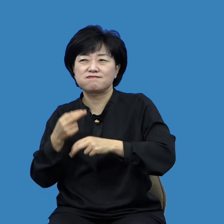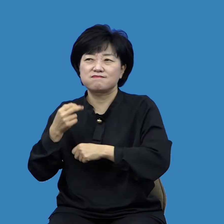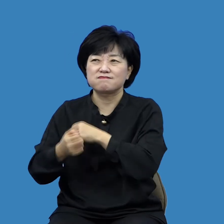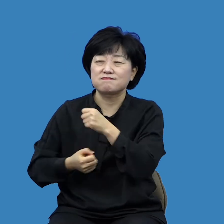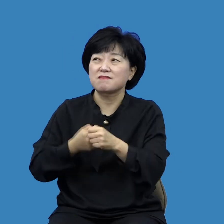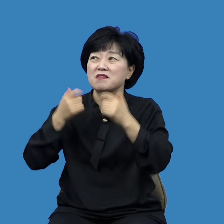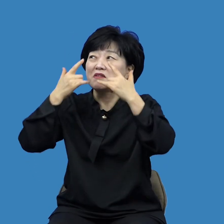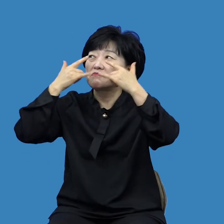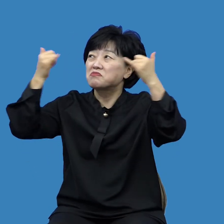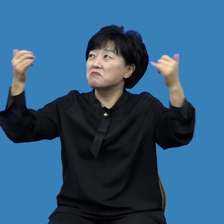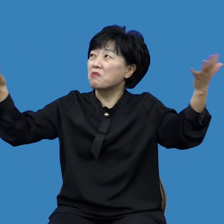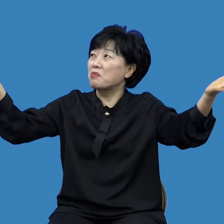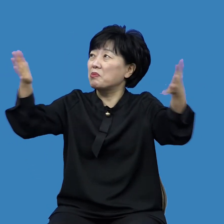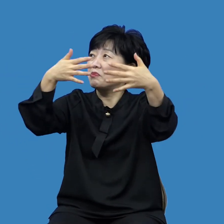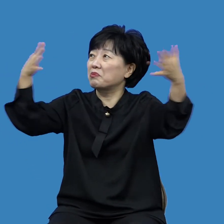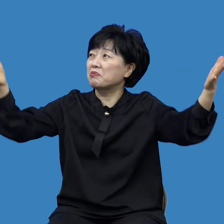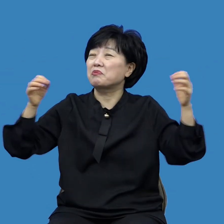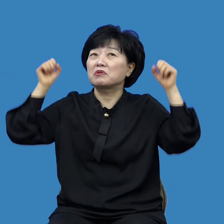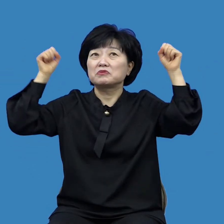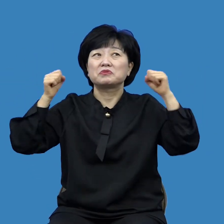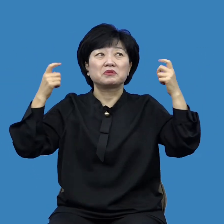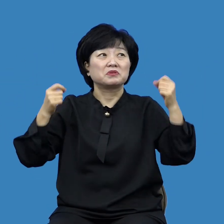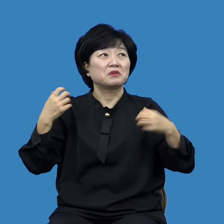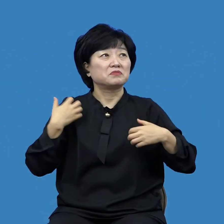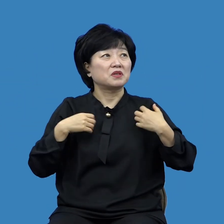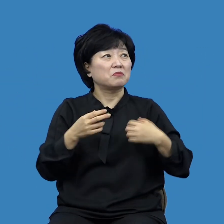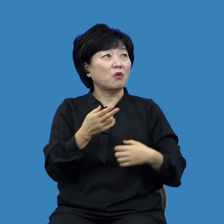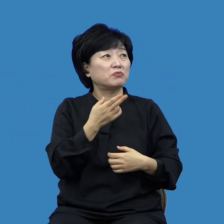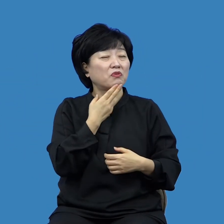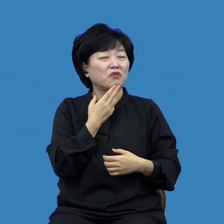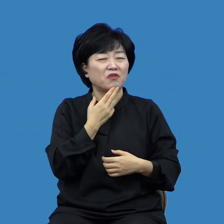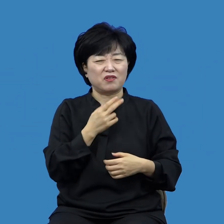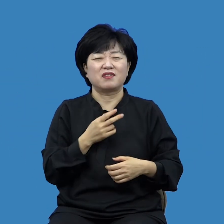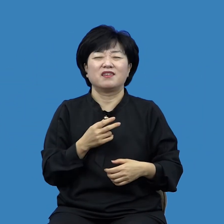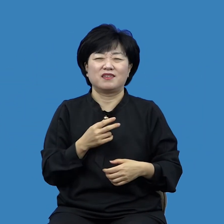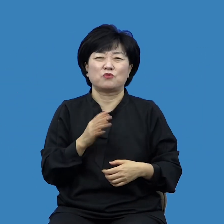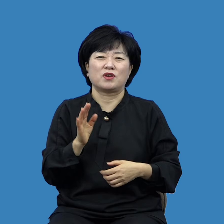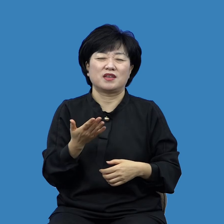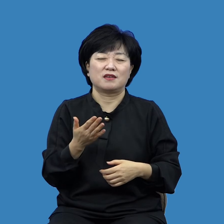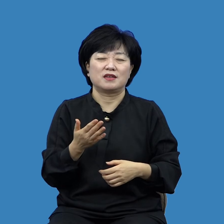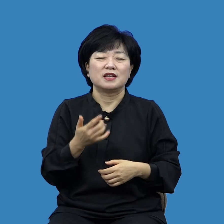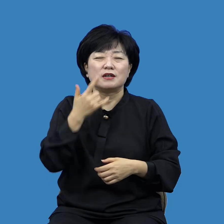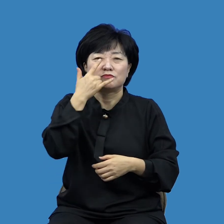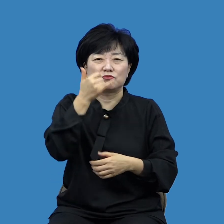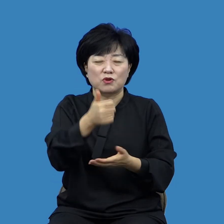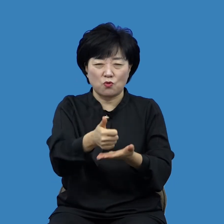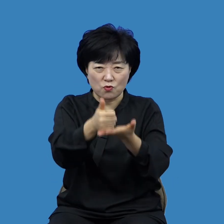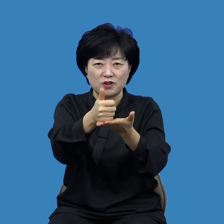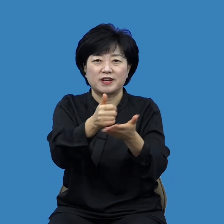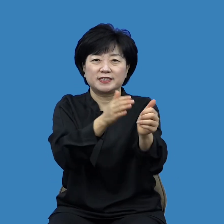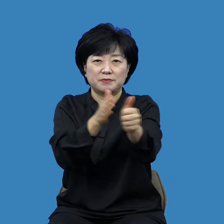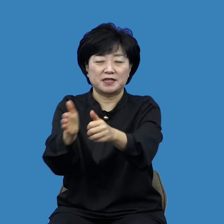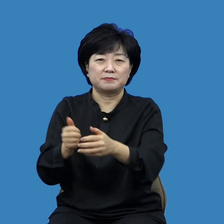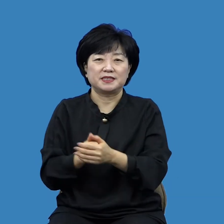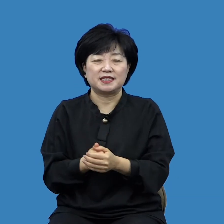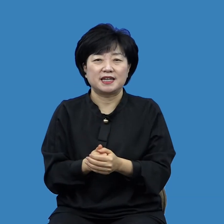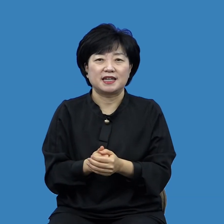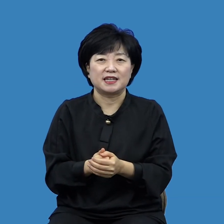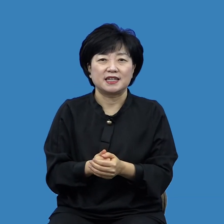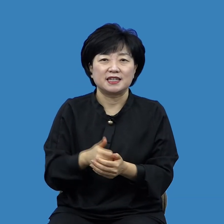운동회처럼 재미없는 인생이 됩니다. 그러면 여러분, 부모를 공경하시기를 축복합니다. 둘째, 카바드는 존경하는